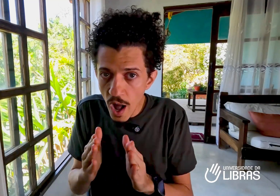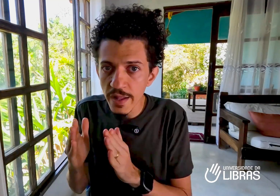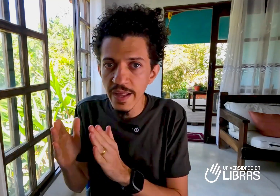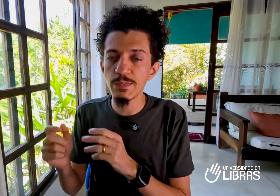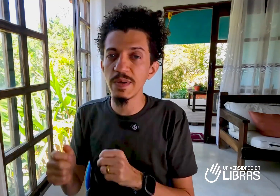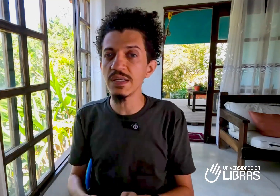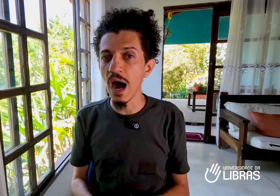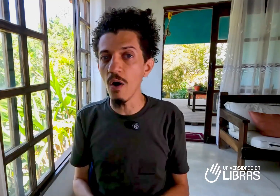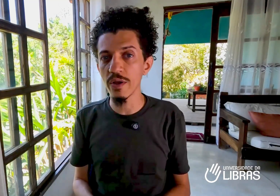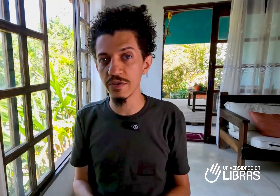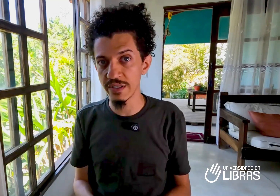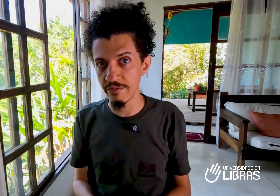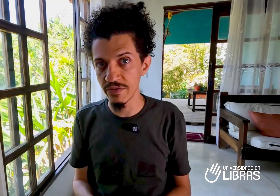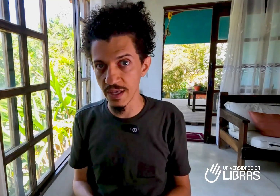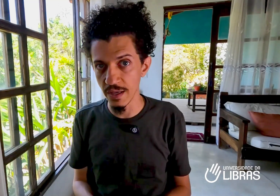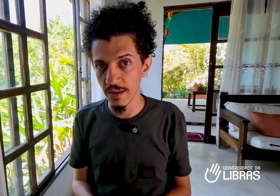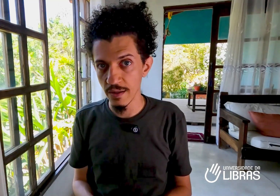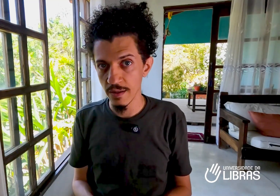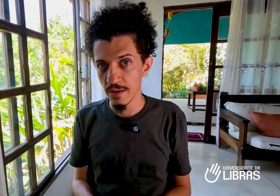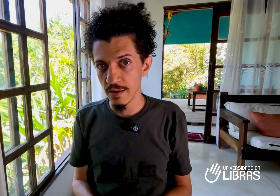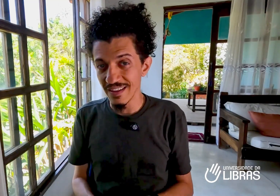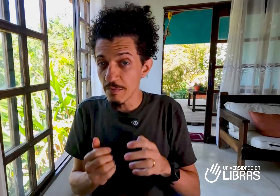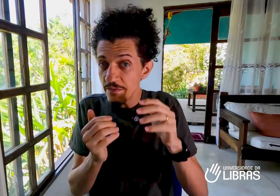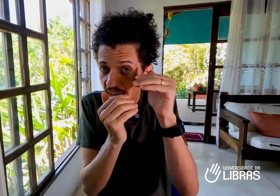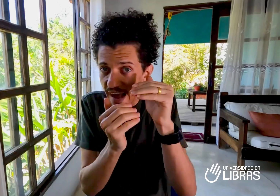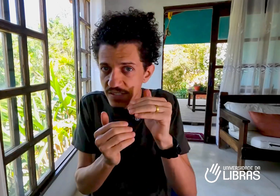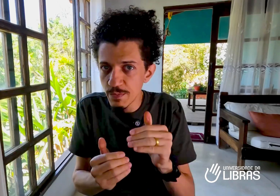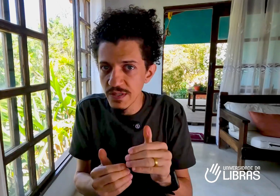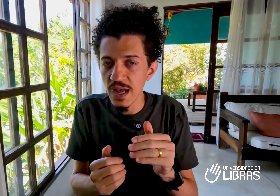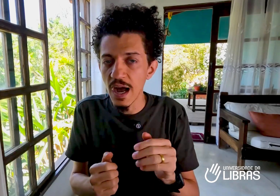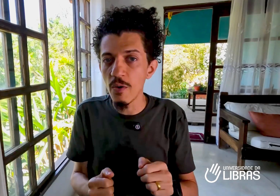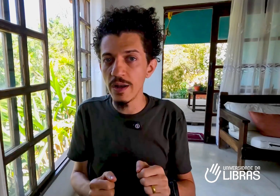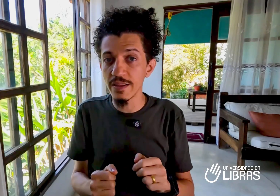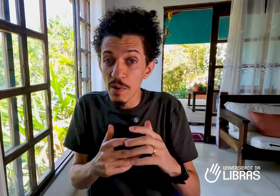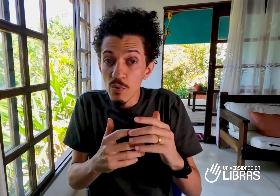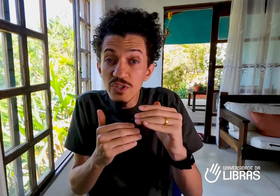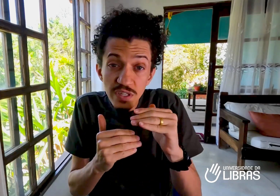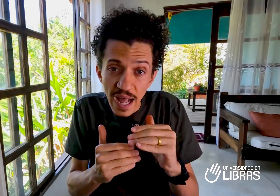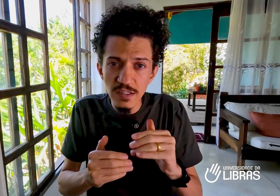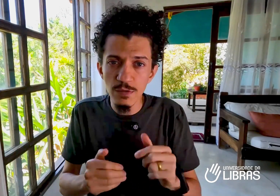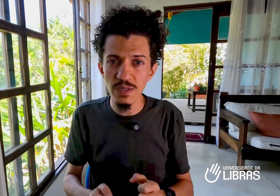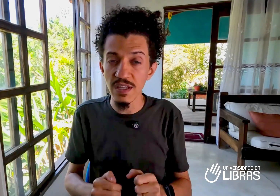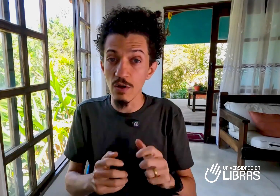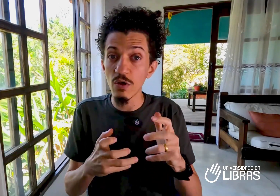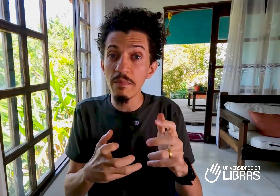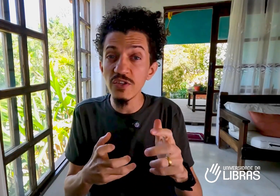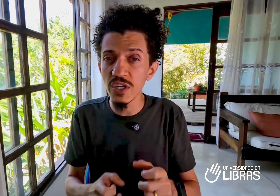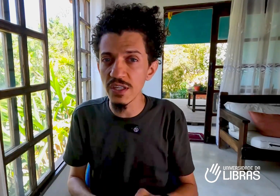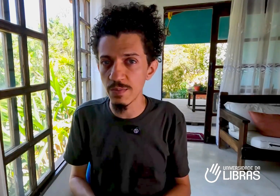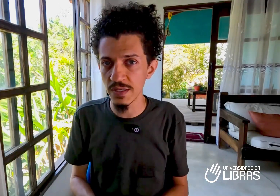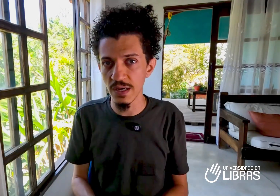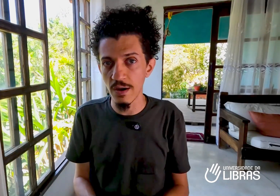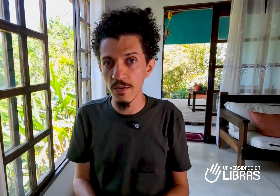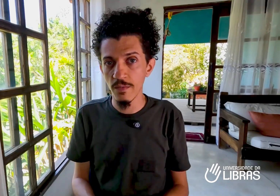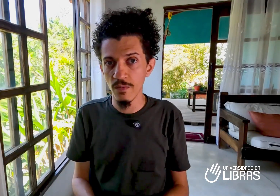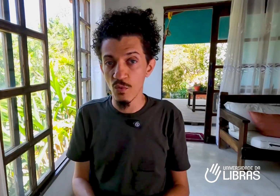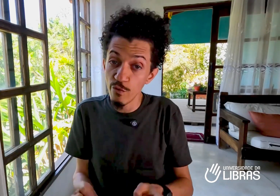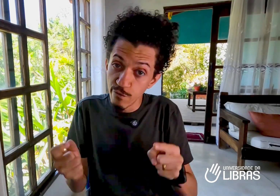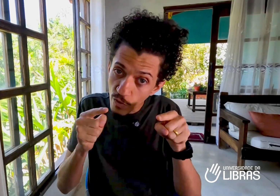ordem especial que você deve seguir. Tem uma fase especial ali, tem uma quantidade especial, tem uma medida especial. O forno